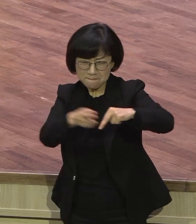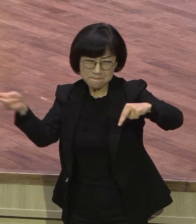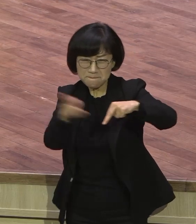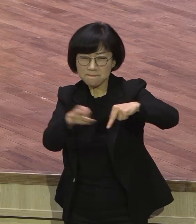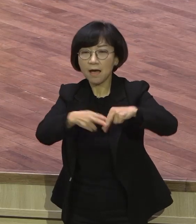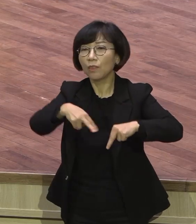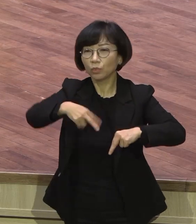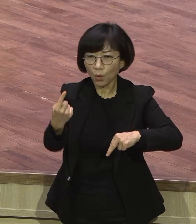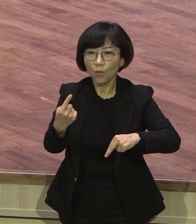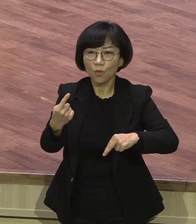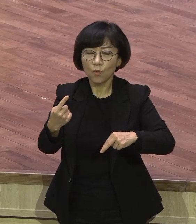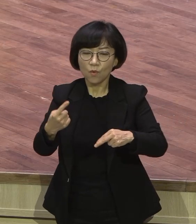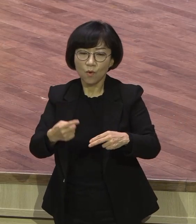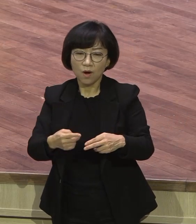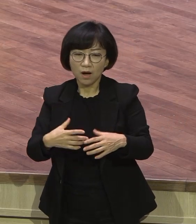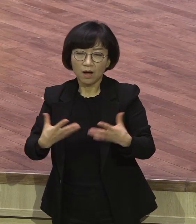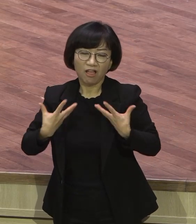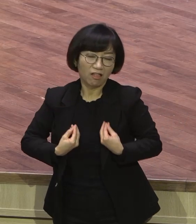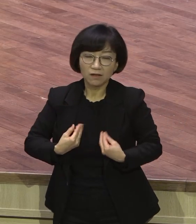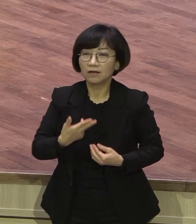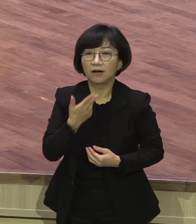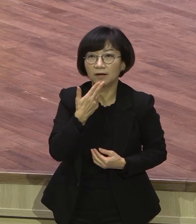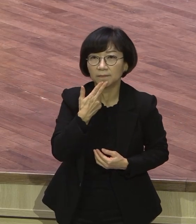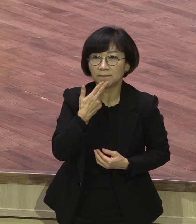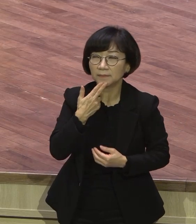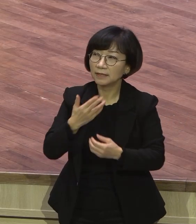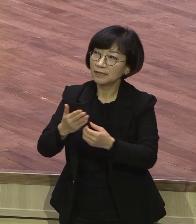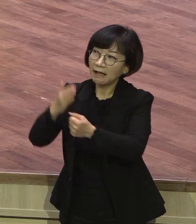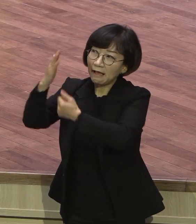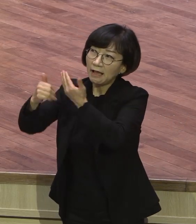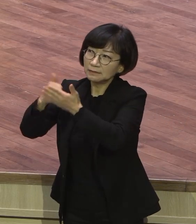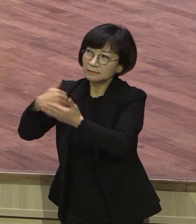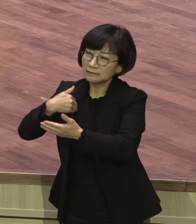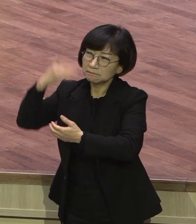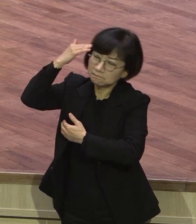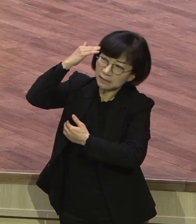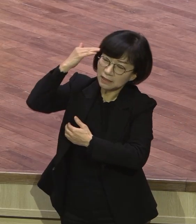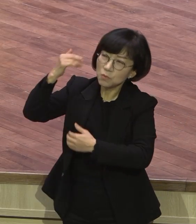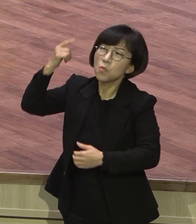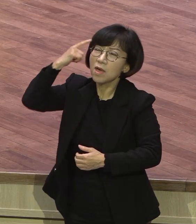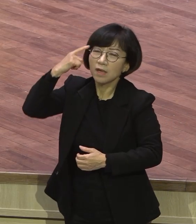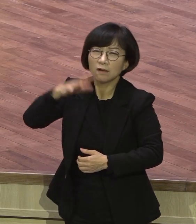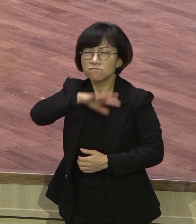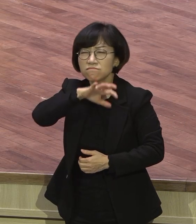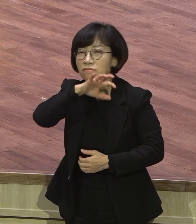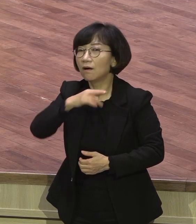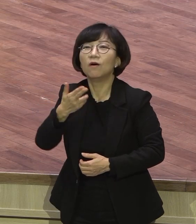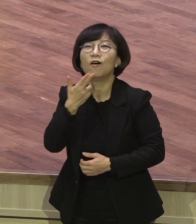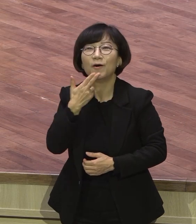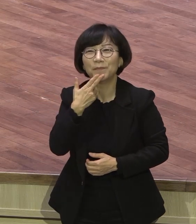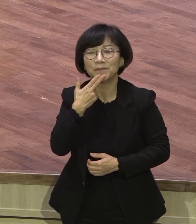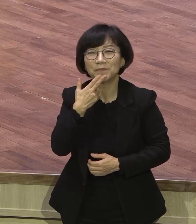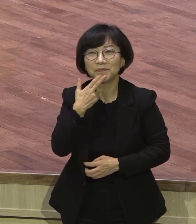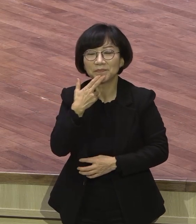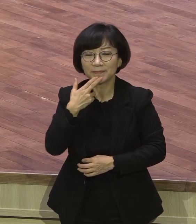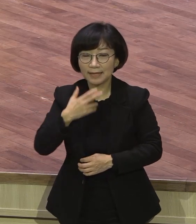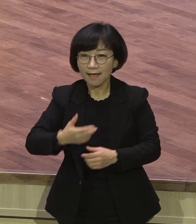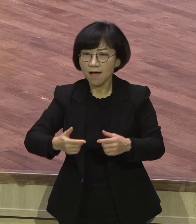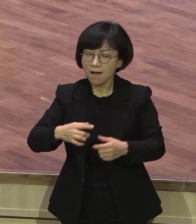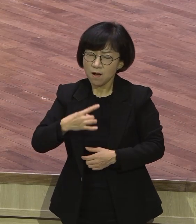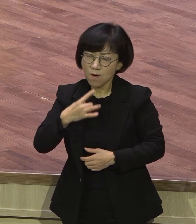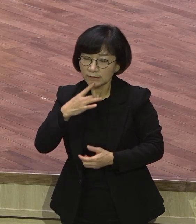전도하는데, 성교하는데 왜 이렇게 힘들게 하시나? 그렇게 사단 심부름하지 않는다고요. 이것이 오직이 된